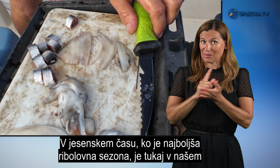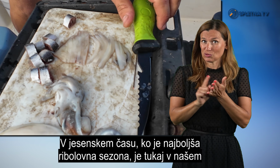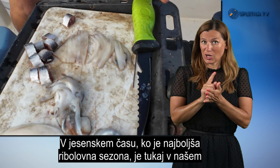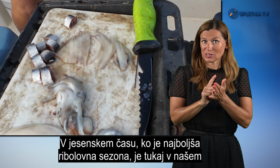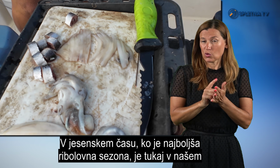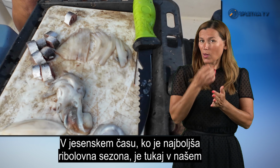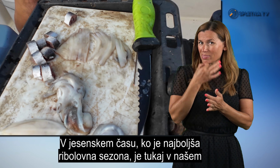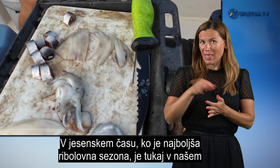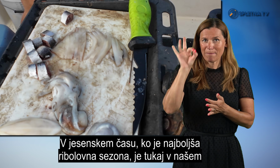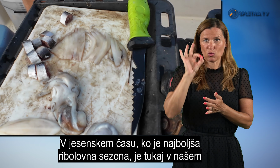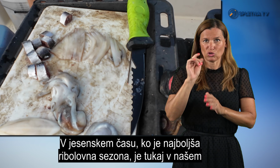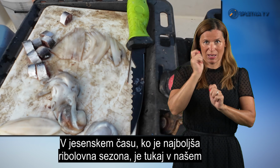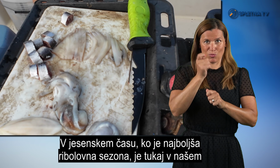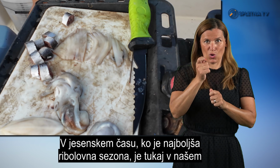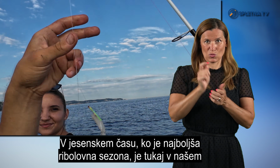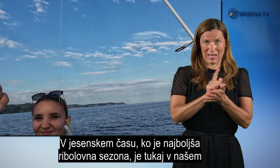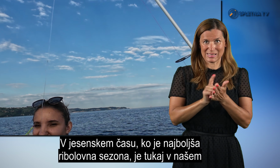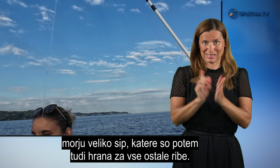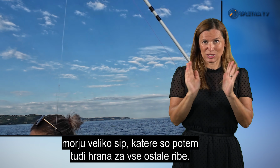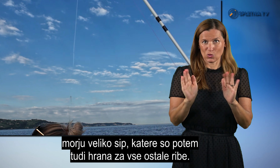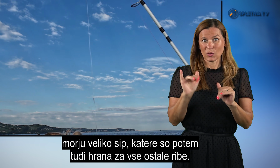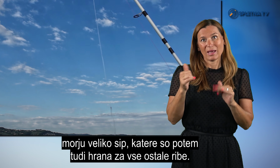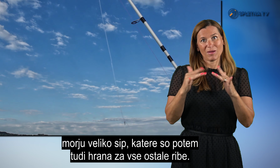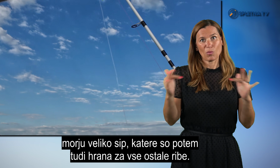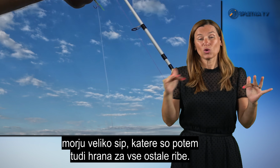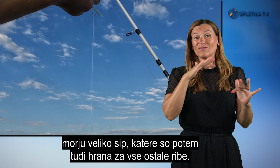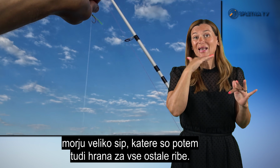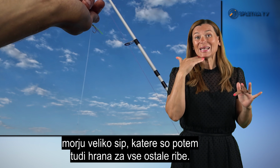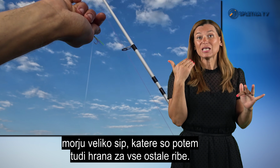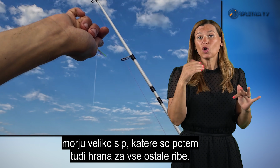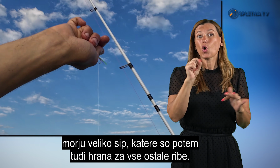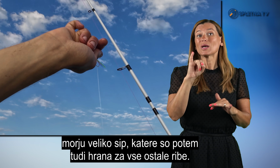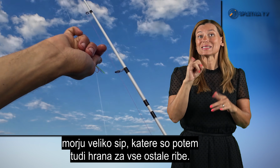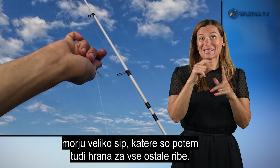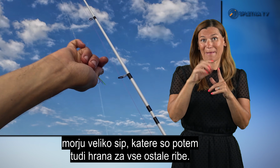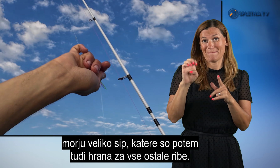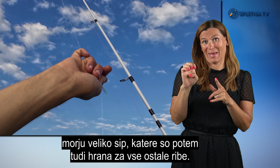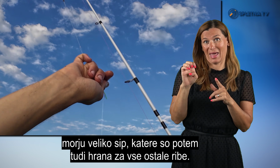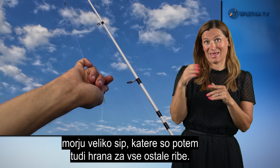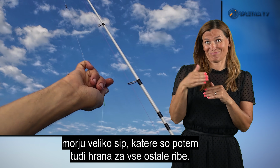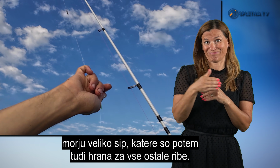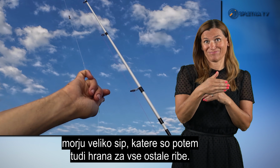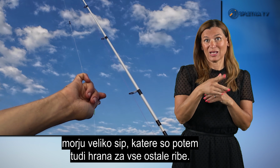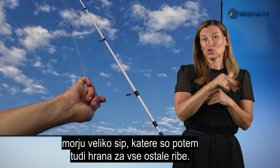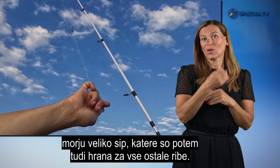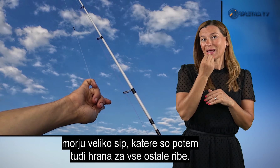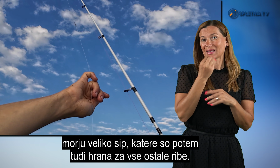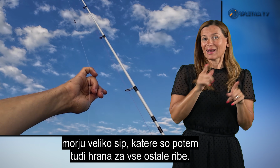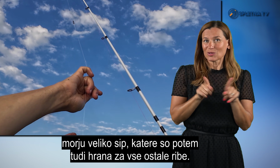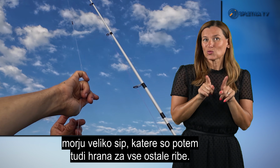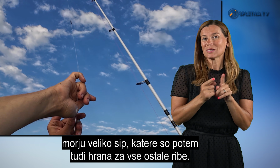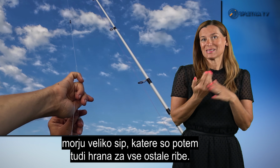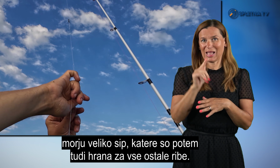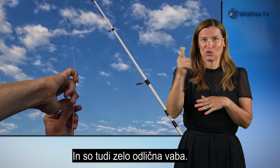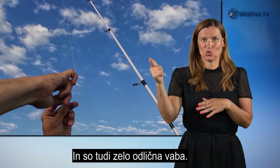je najboljša ribolovna sezona, je tukaj v našem morju veliko sip, katere so potem tudi hrana za vse